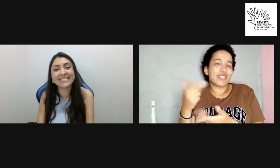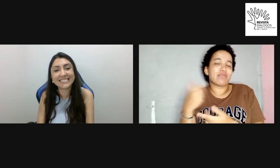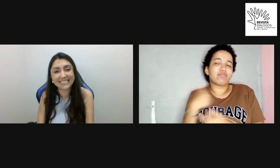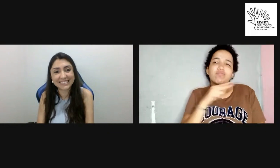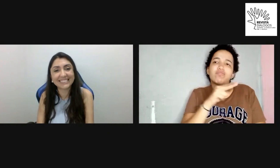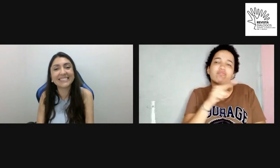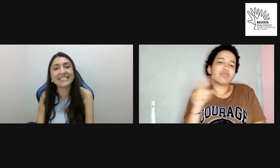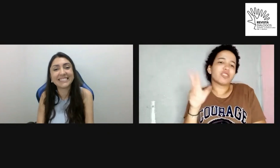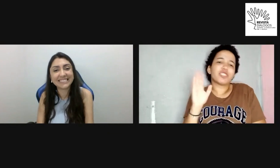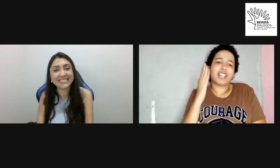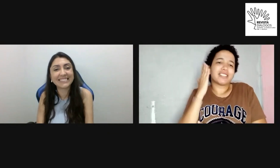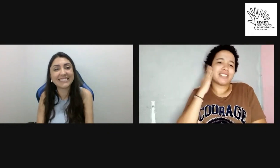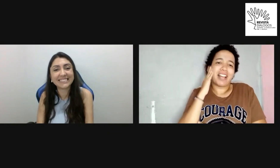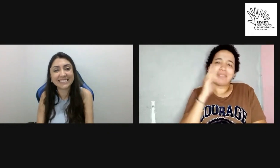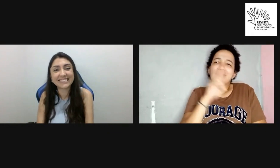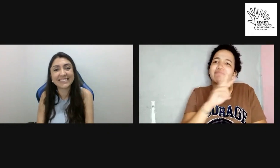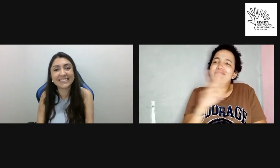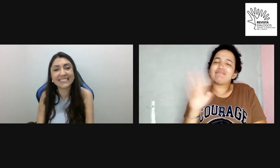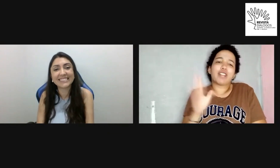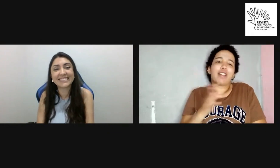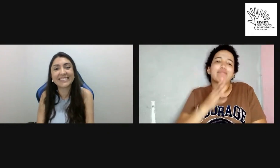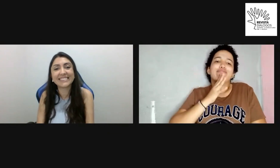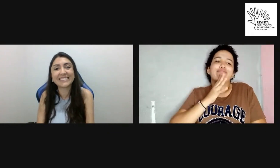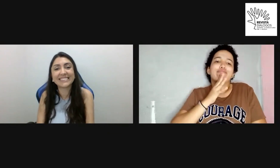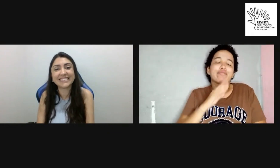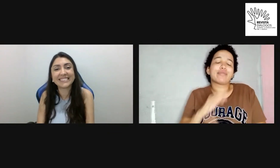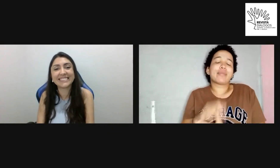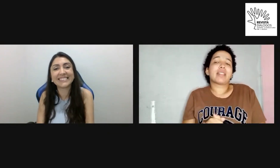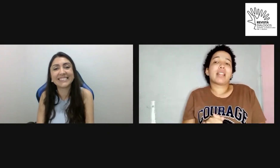Foram eles que eu conheci até hoje.